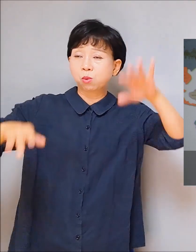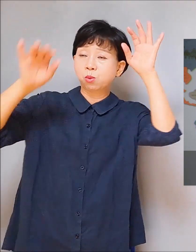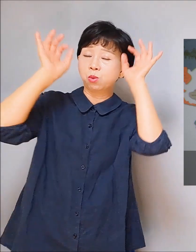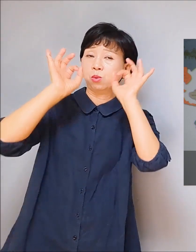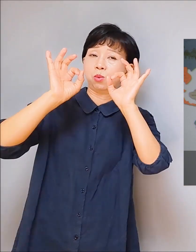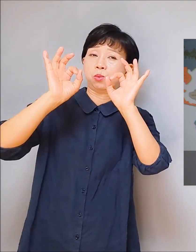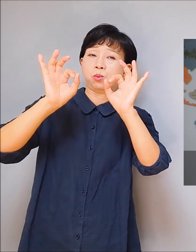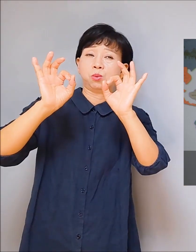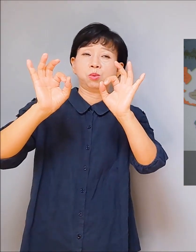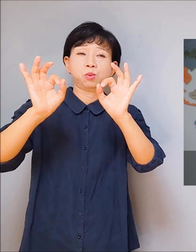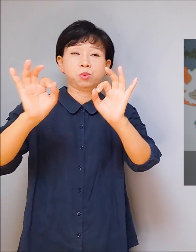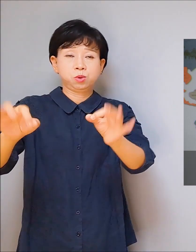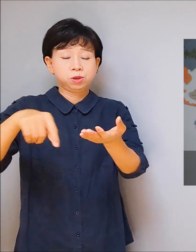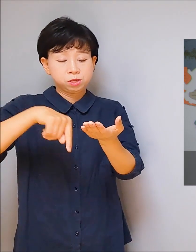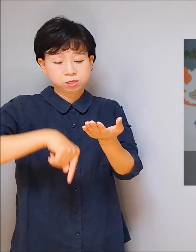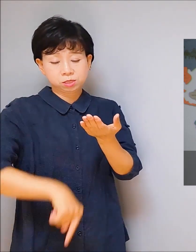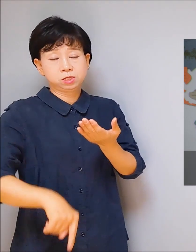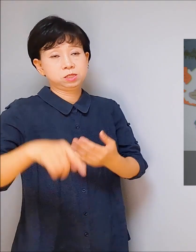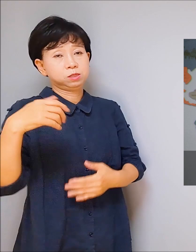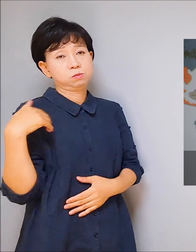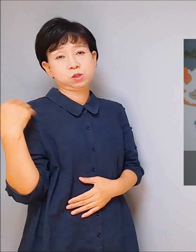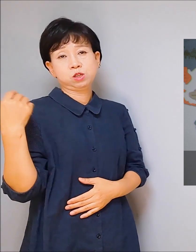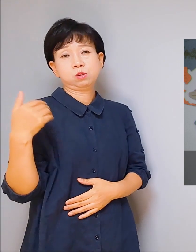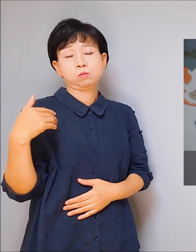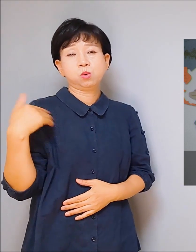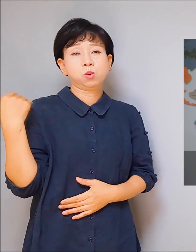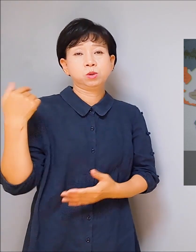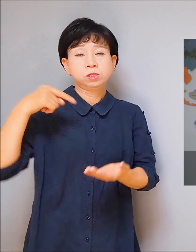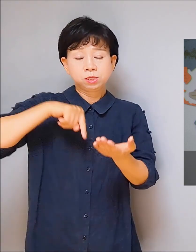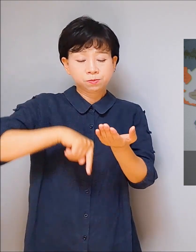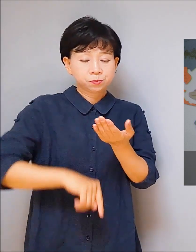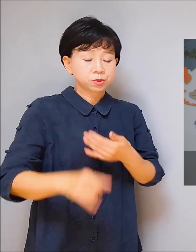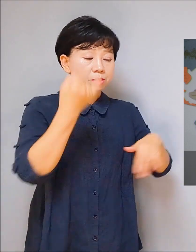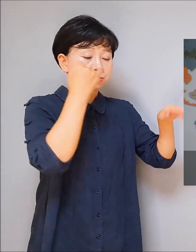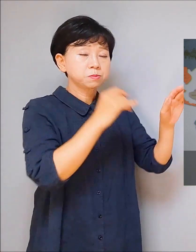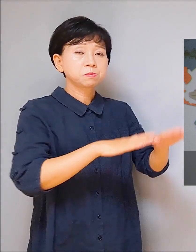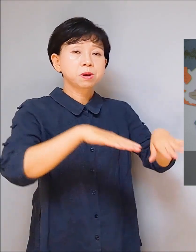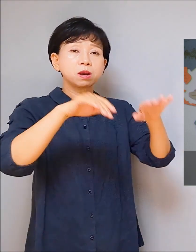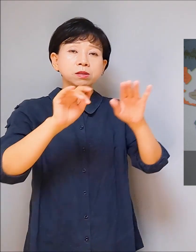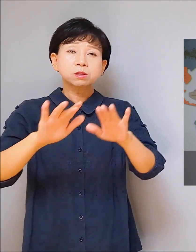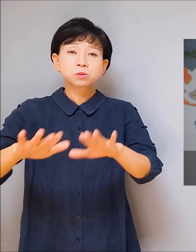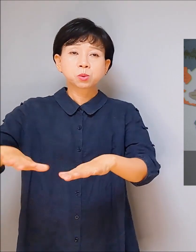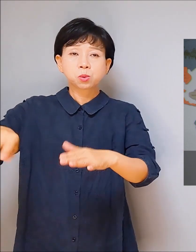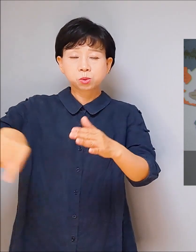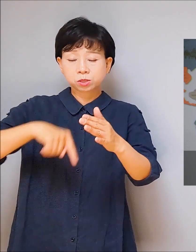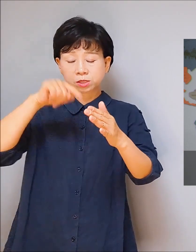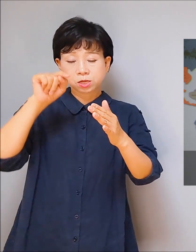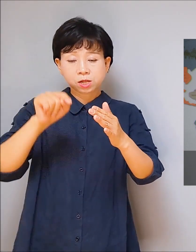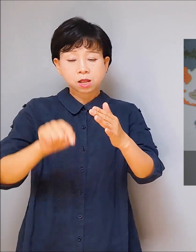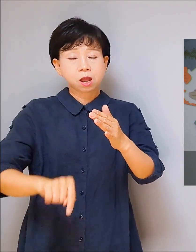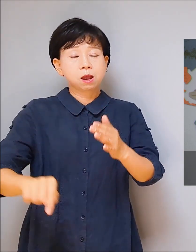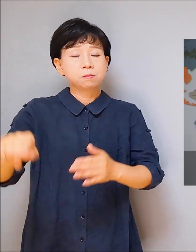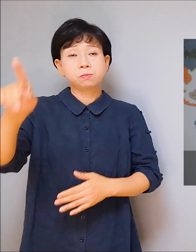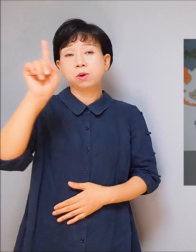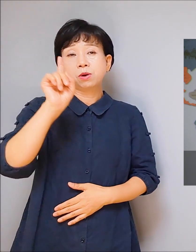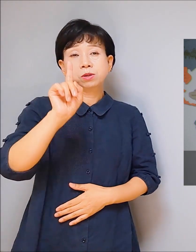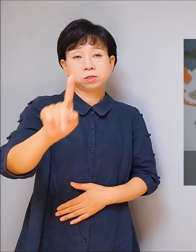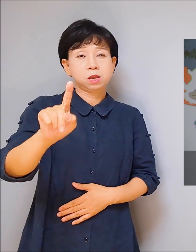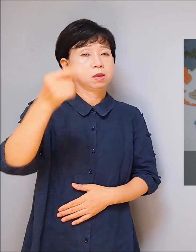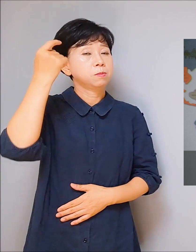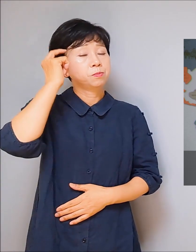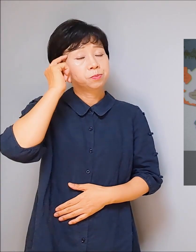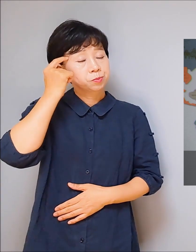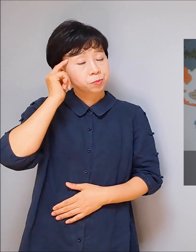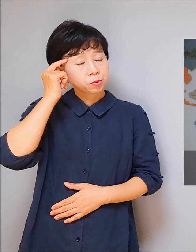물결 보고 그리 모르는 깊은 바다 속을 한